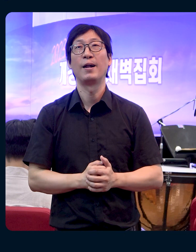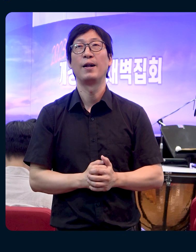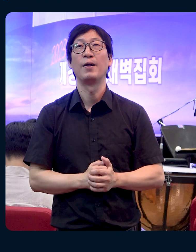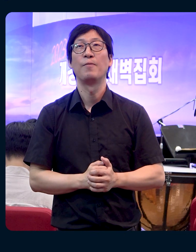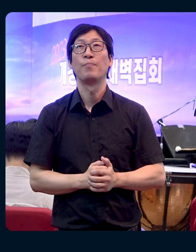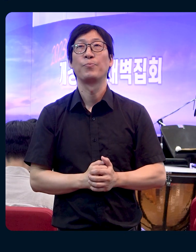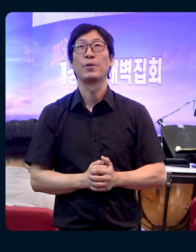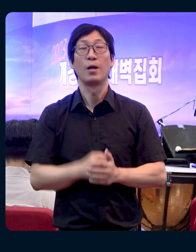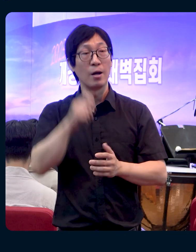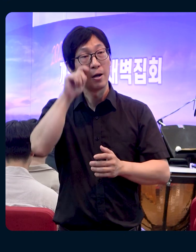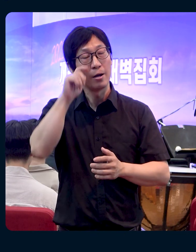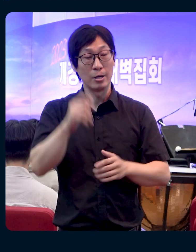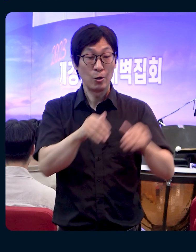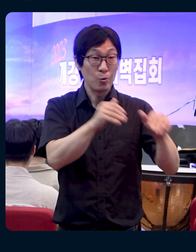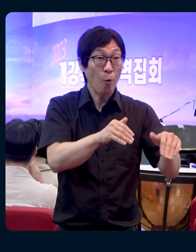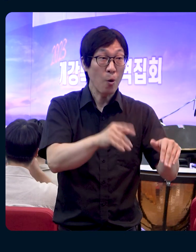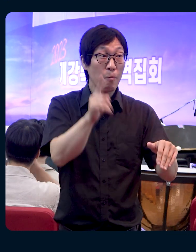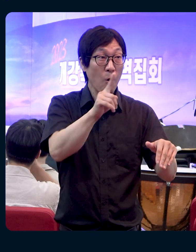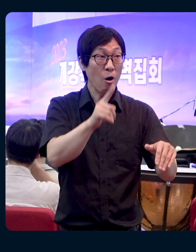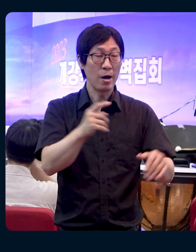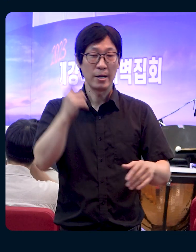아니, 열심히 받아들이는 자세를 말해요.